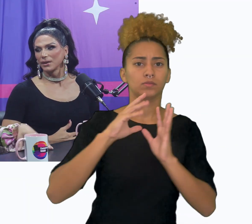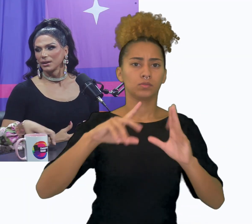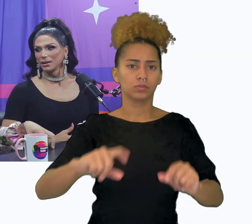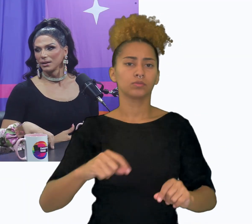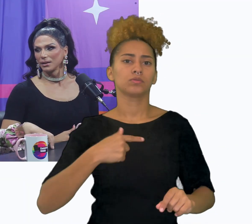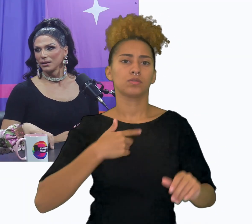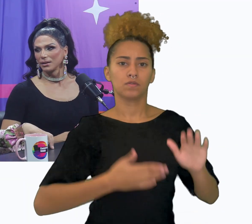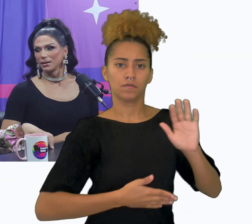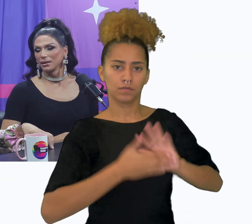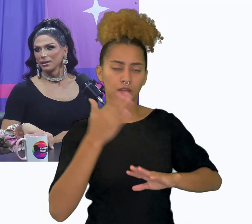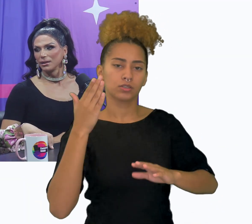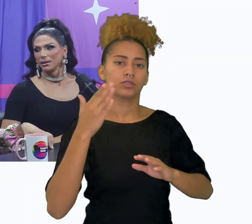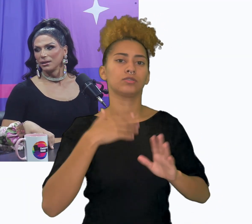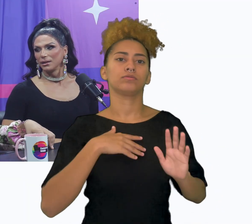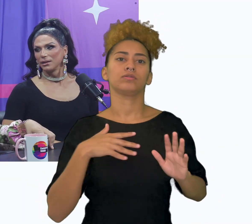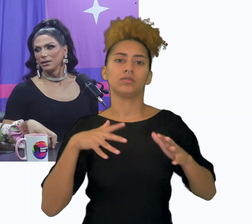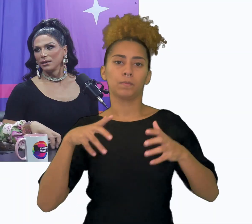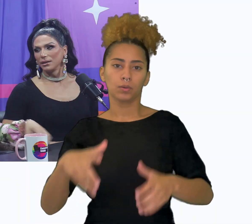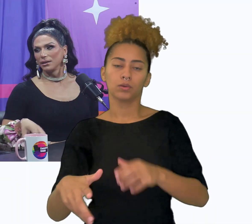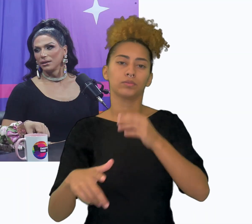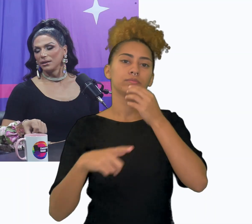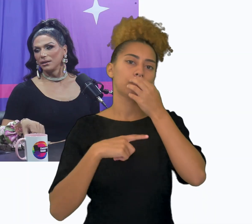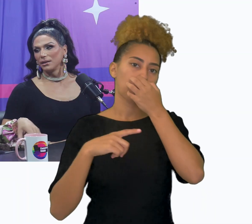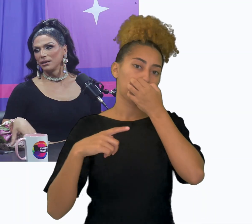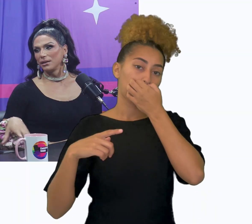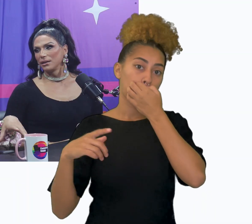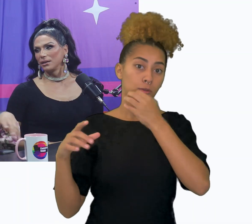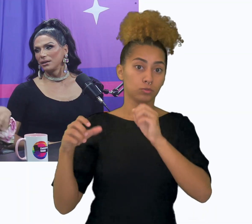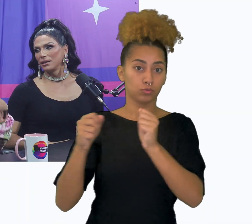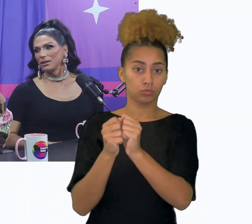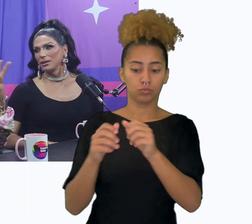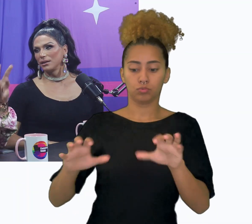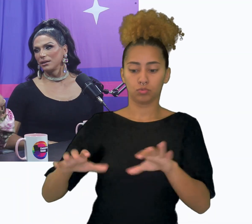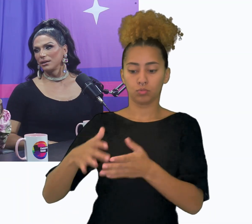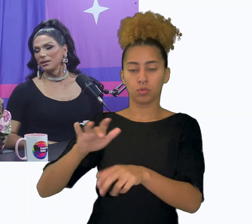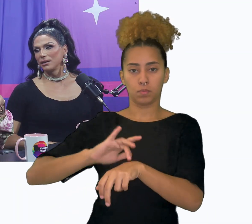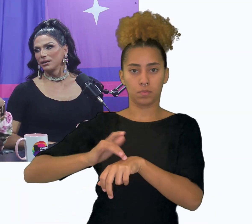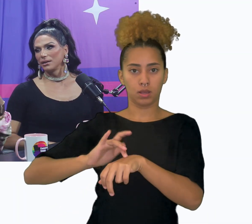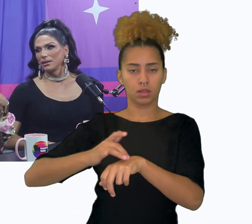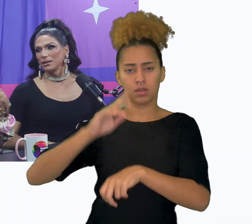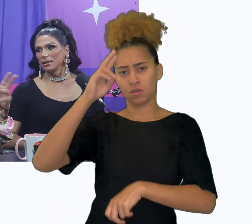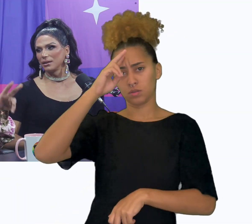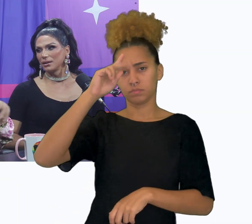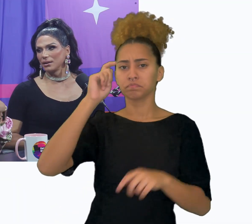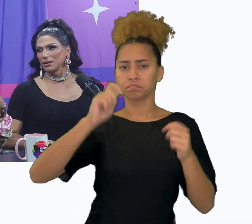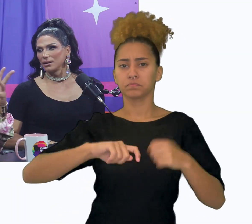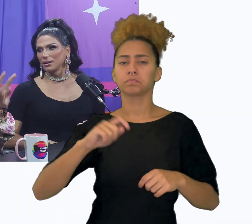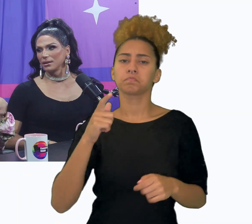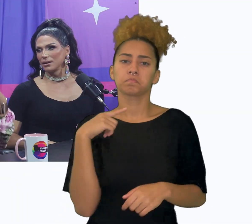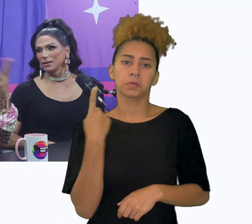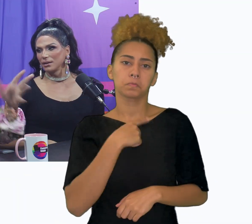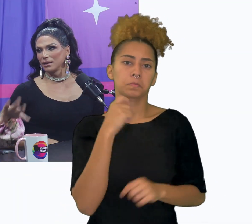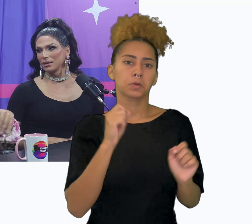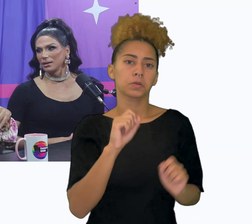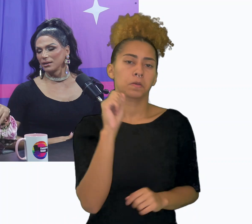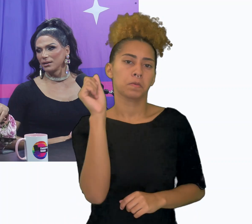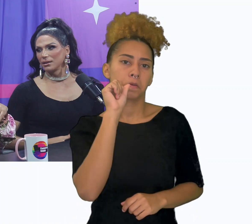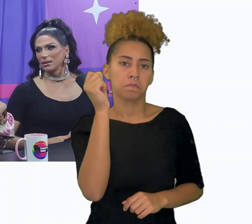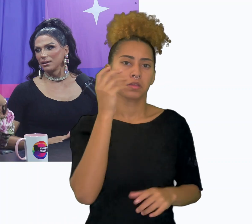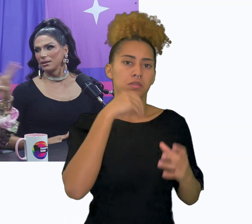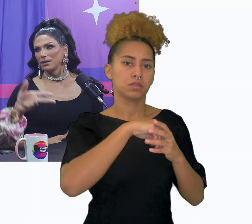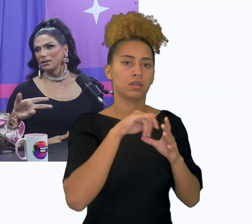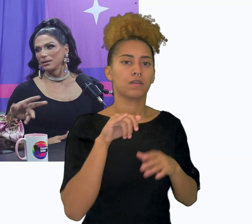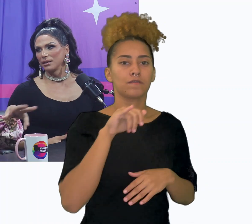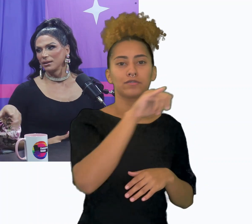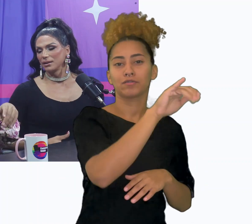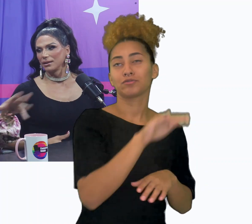tava chegando de viagem, né, com o balé. Aí eu lembro que nessa época a gente podia beber no avião.